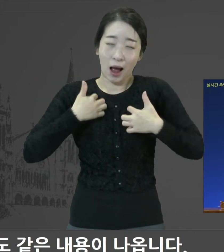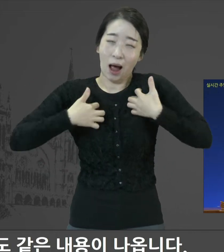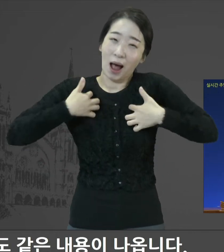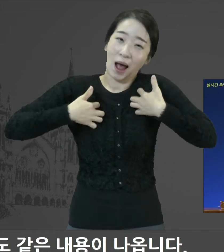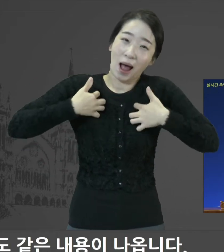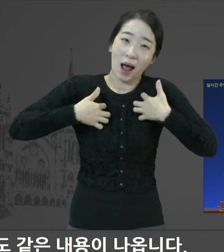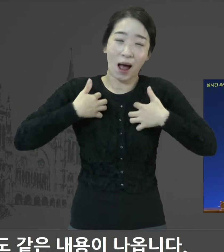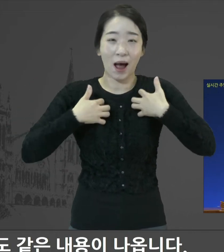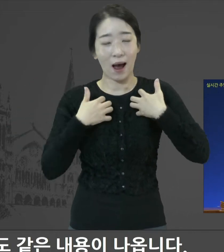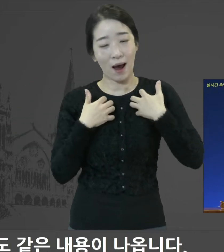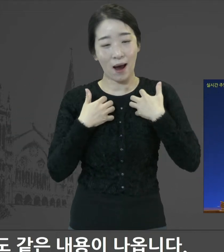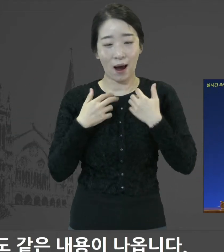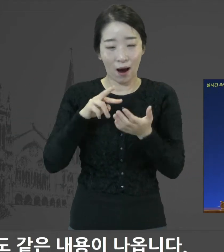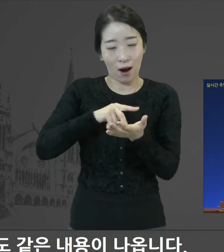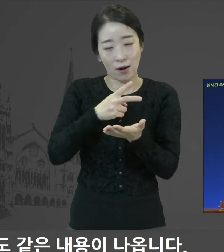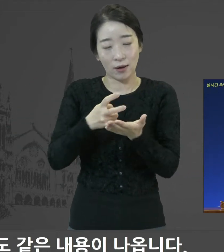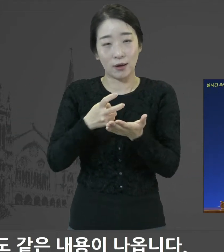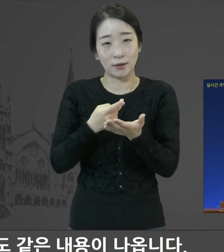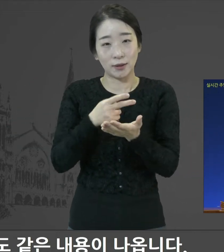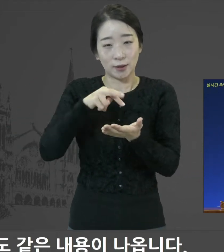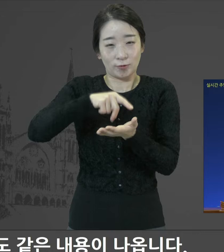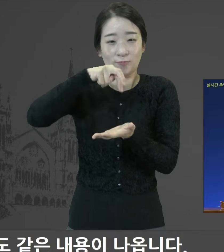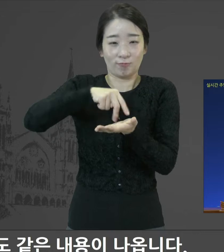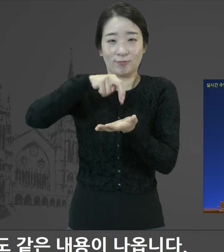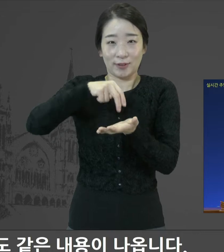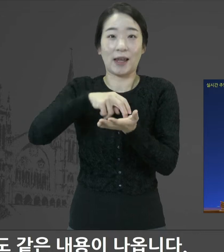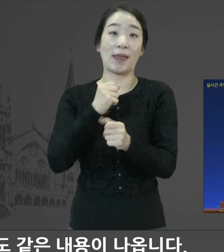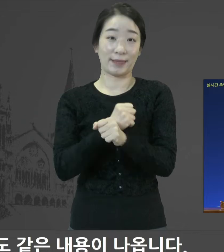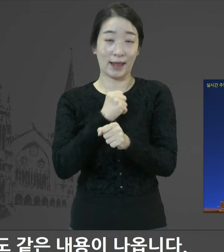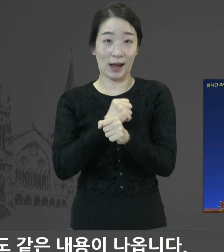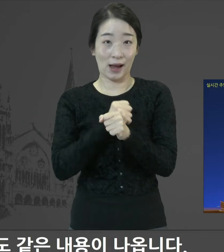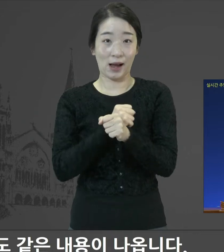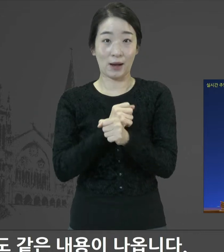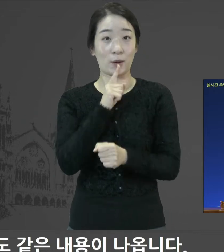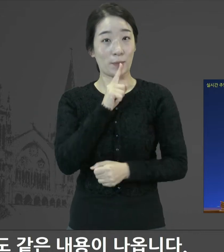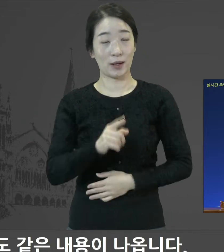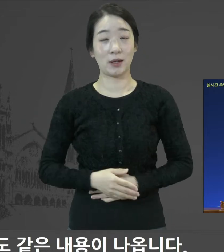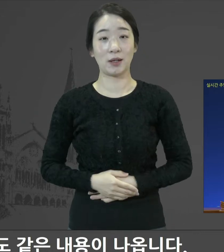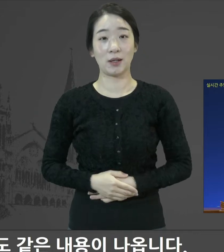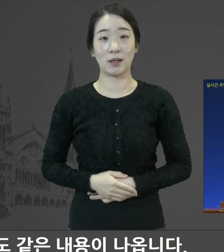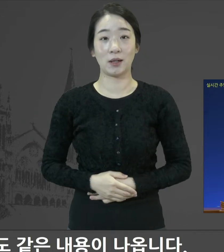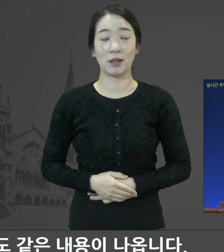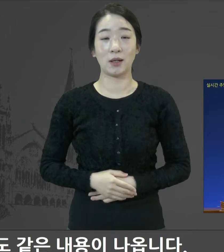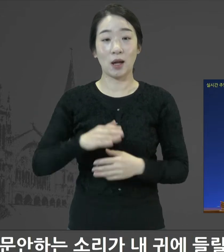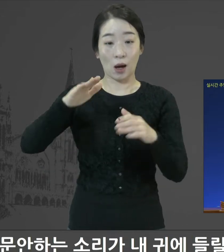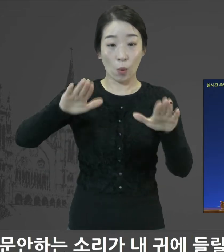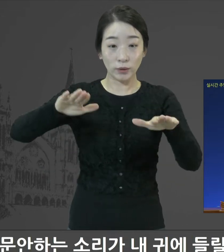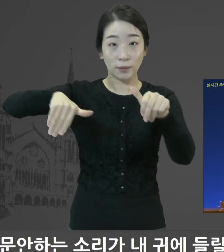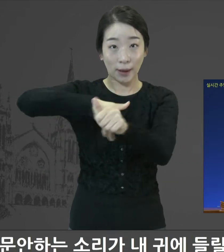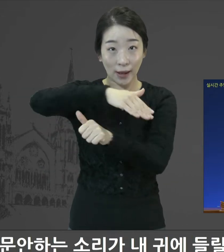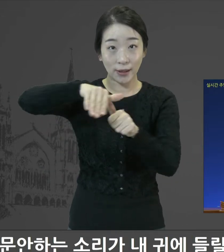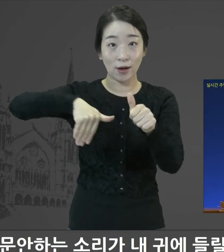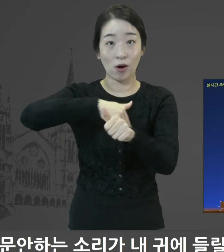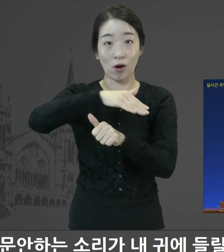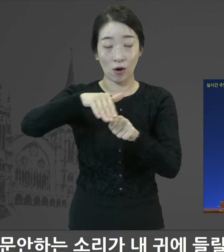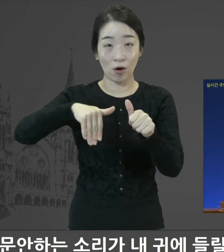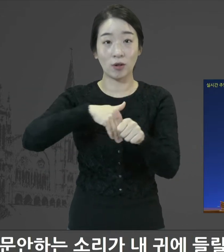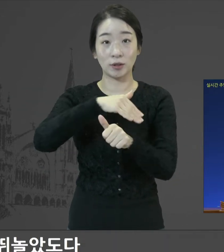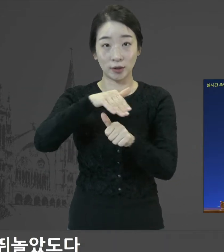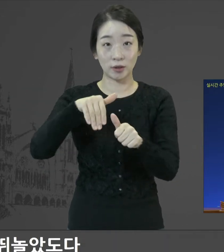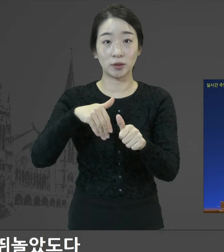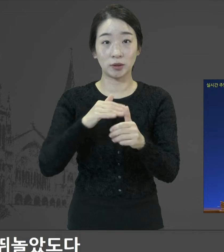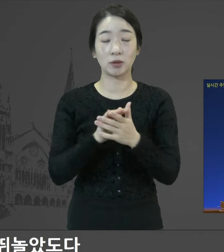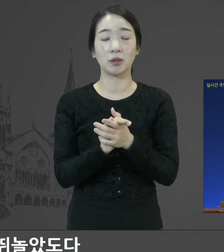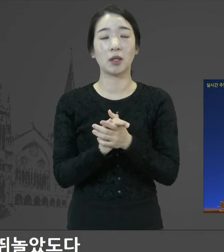기쁨으로 뛰놀았도다, 기록이 되어 있습니다. 오늘 말씀의 이제 배경은 문안하는 거죠.